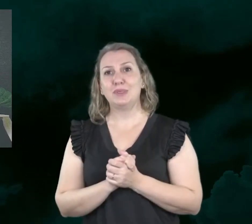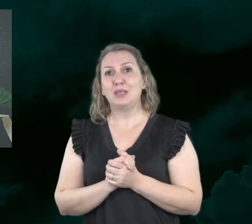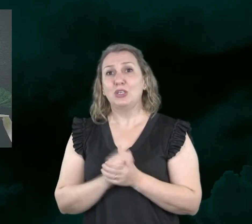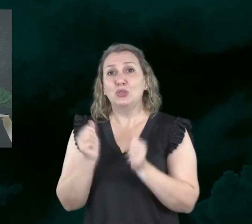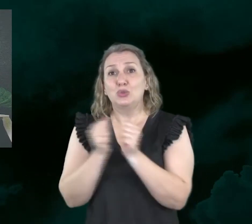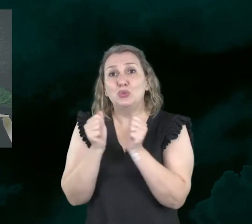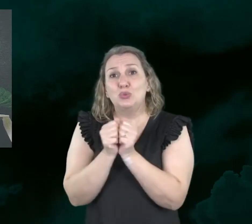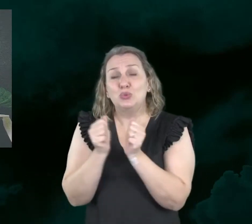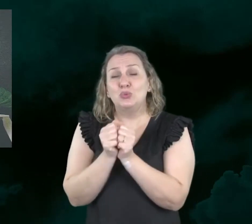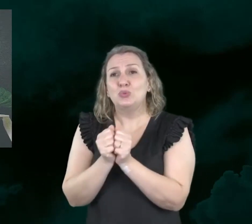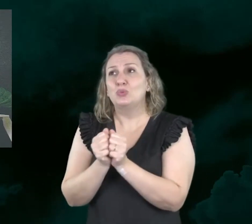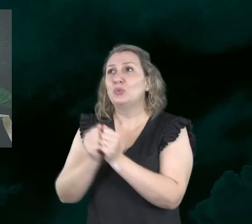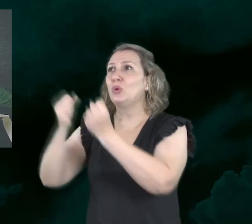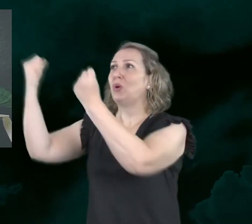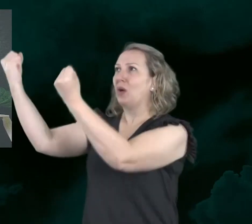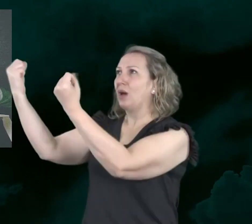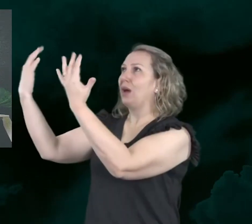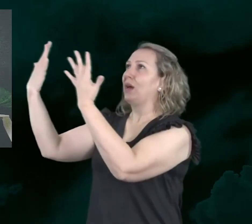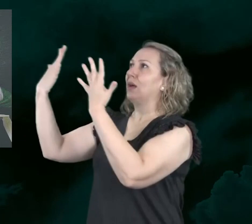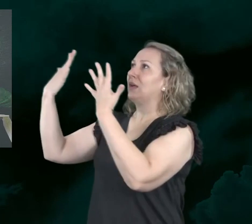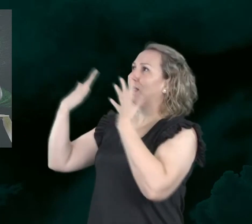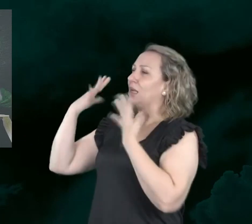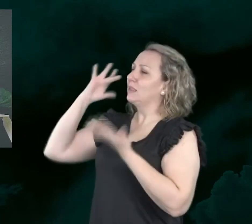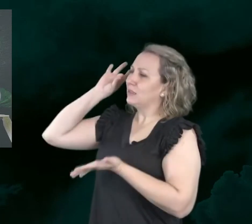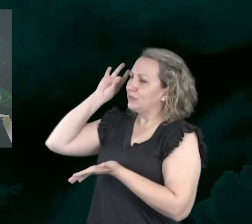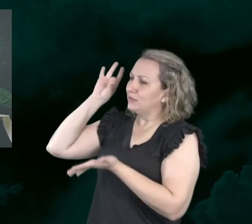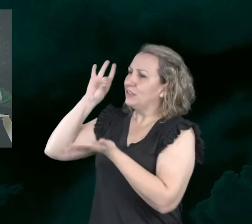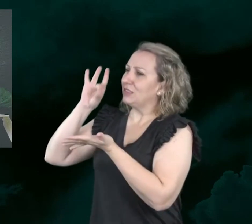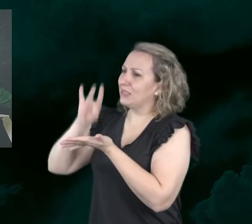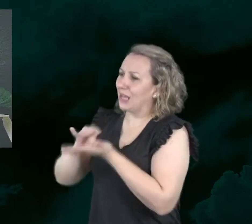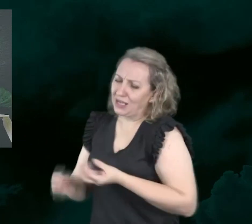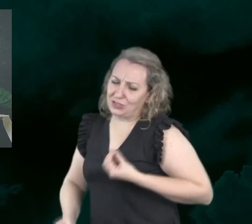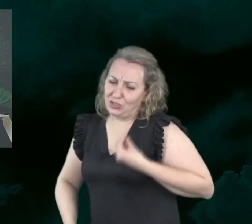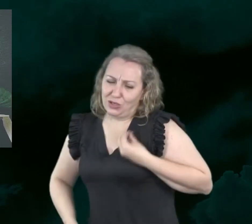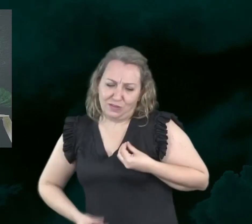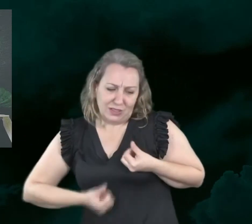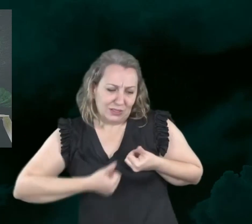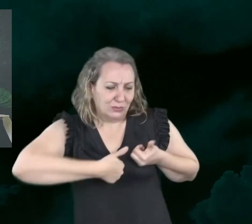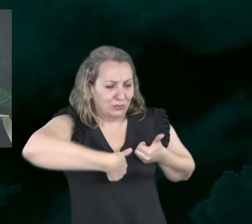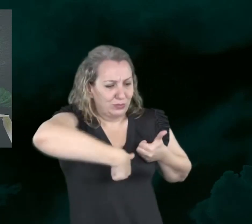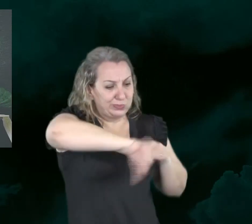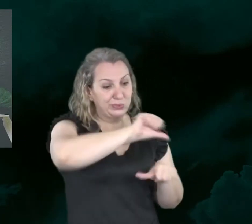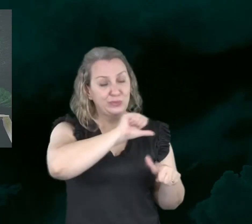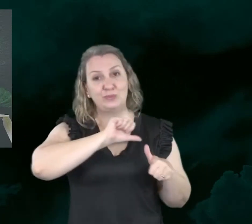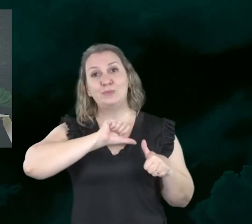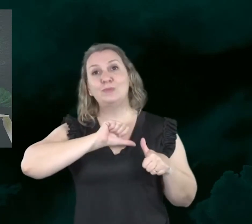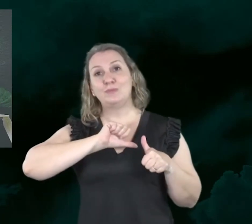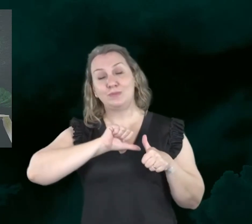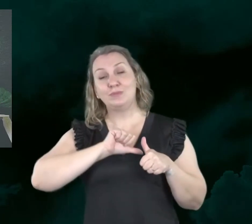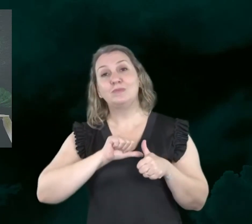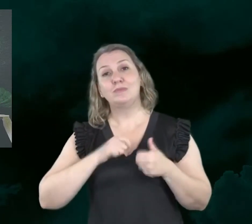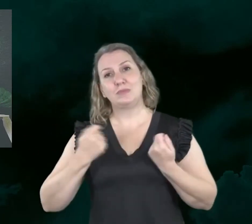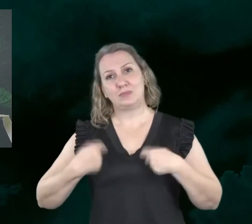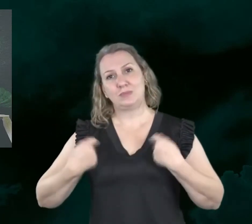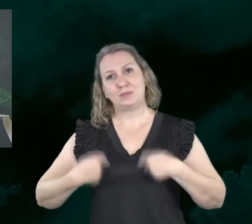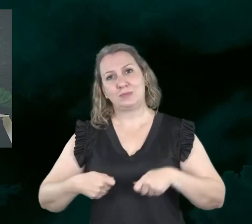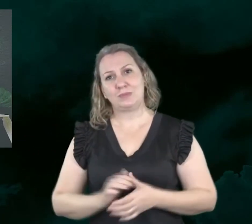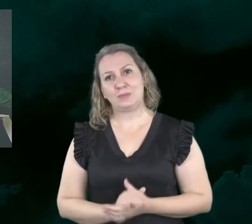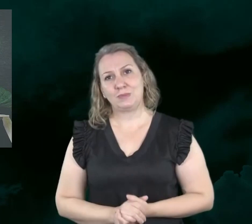Deus precisa nos reconstituir com a sua realidade, com a sua verdade. Portanto,